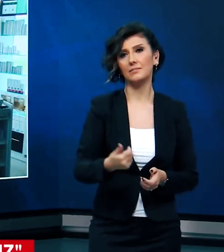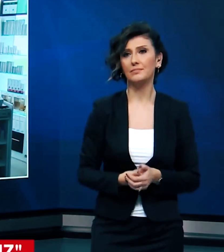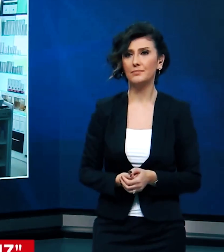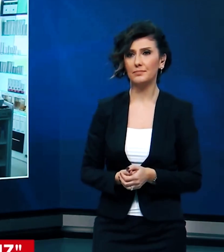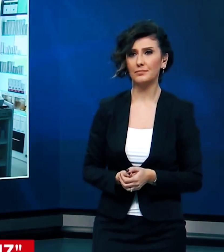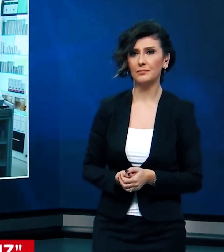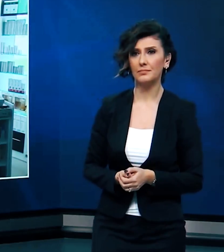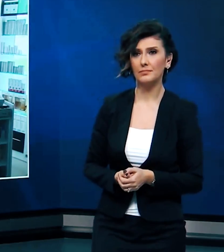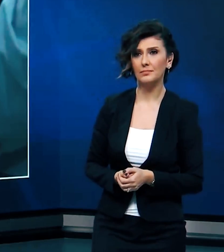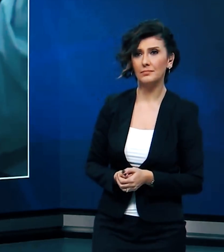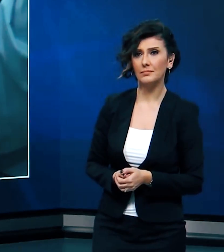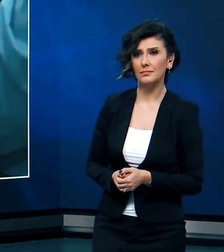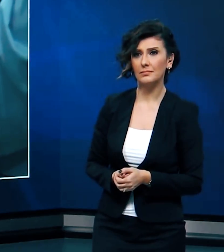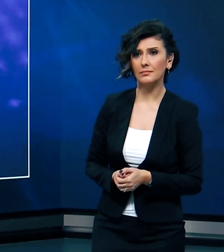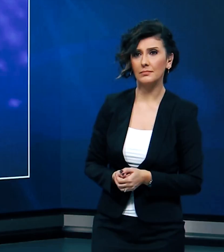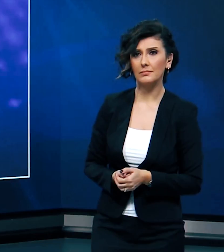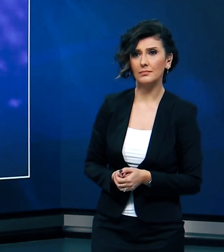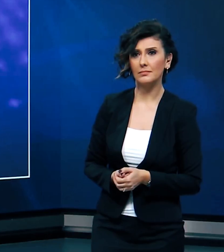kullandı.